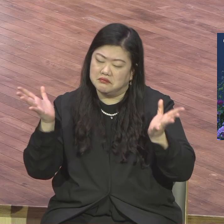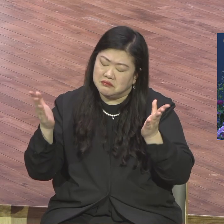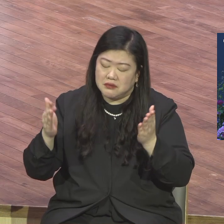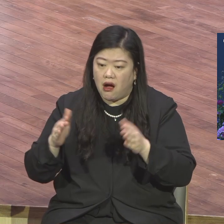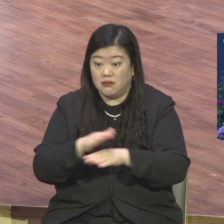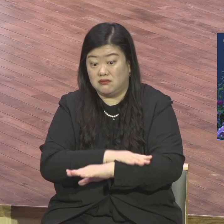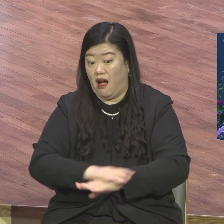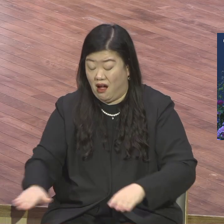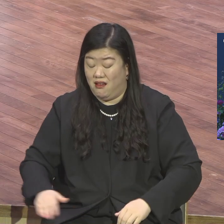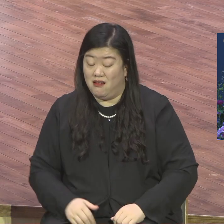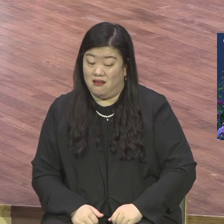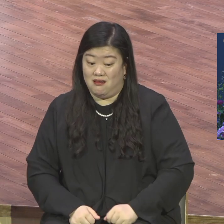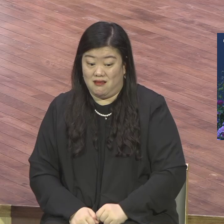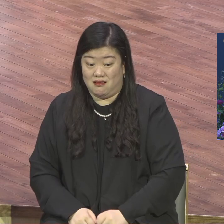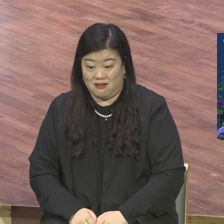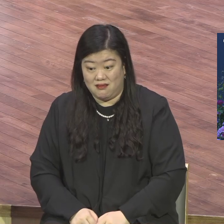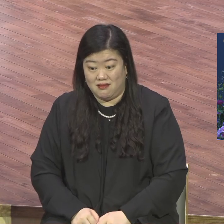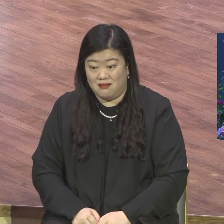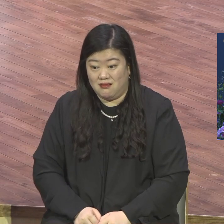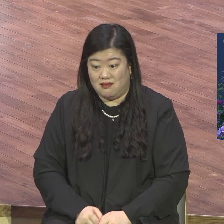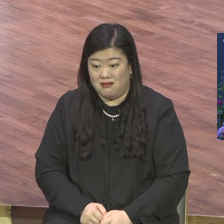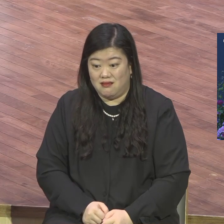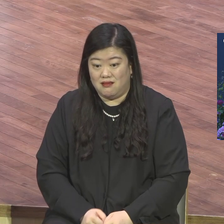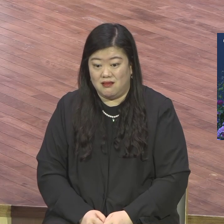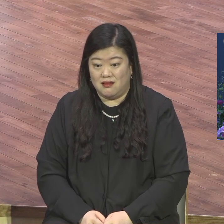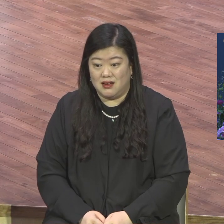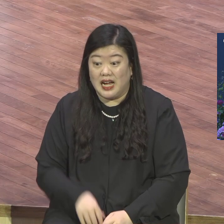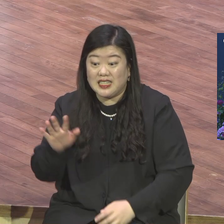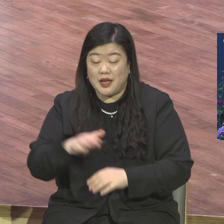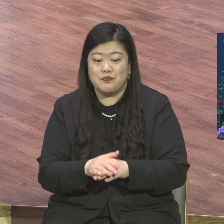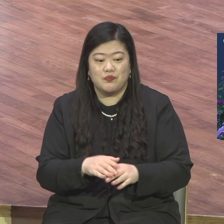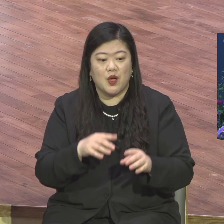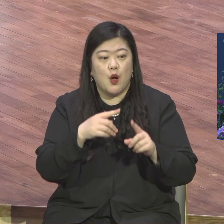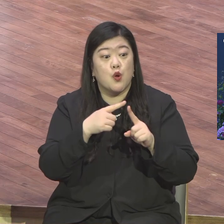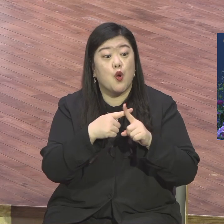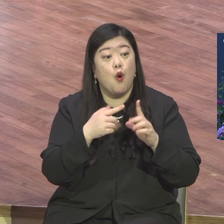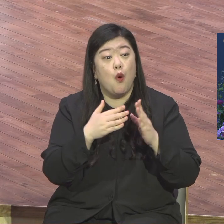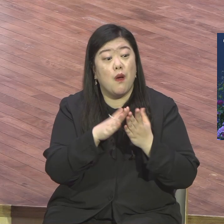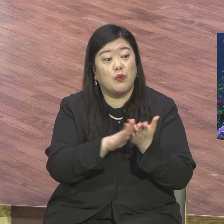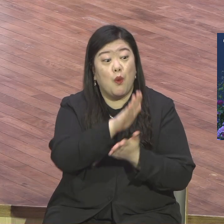그렇게 한번 초청해 보세요. 교회라고 말하지 말고 뮤지컬.